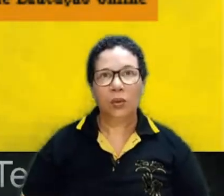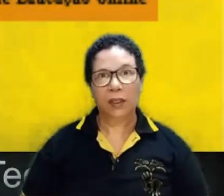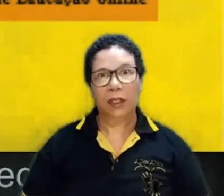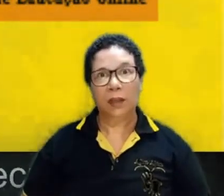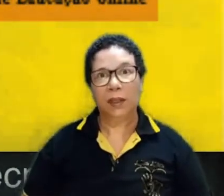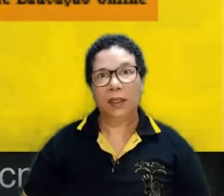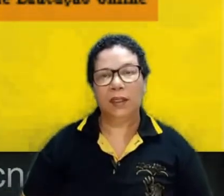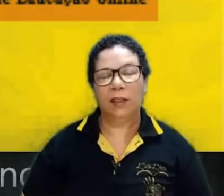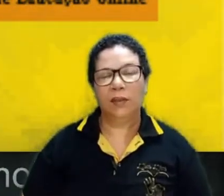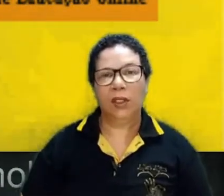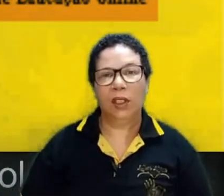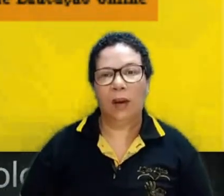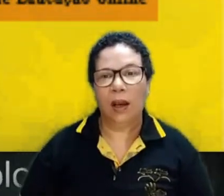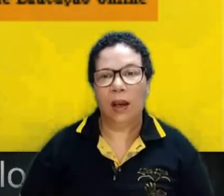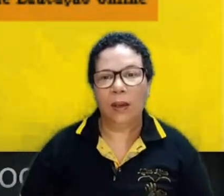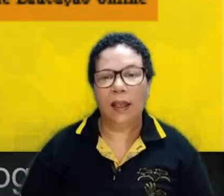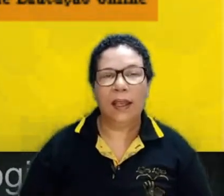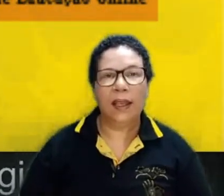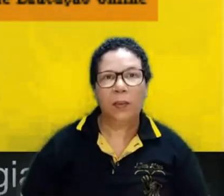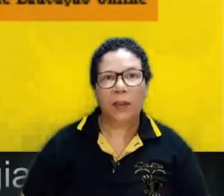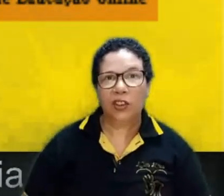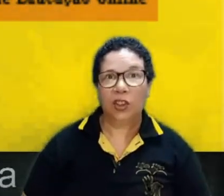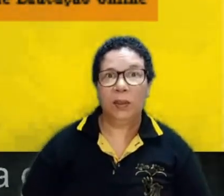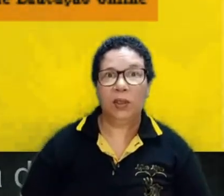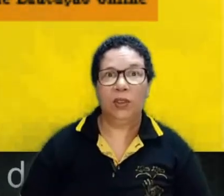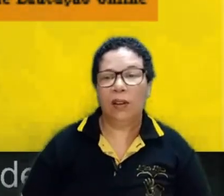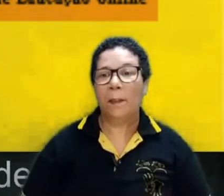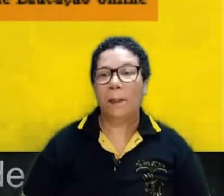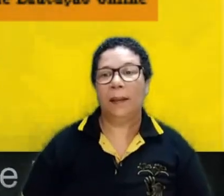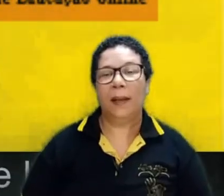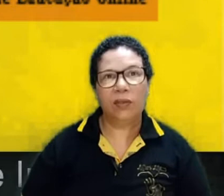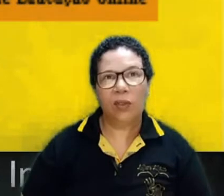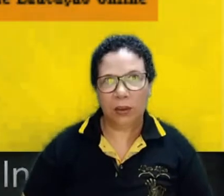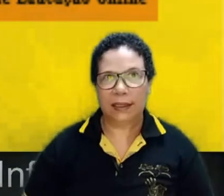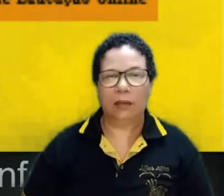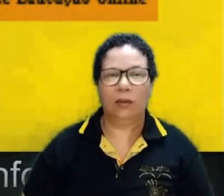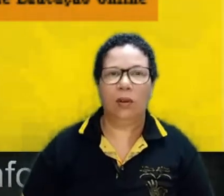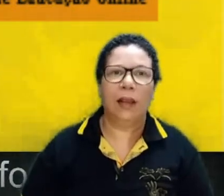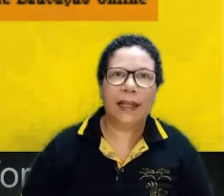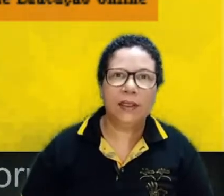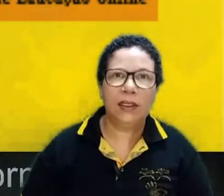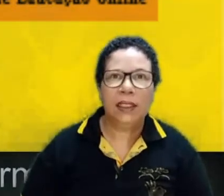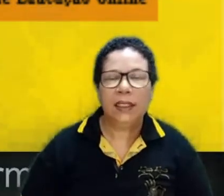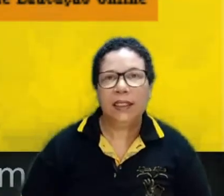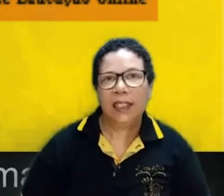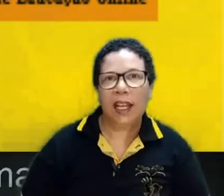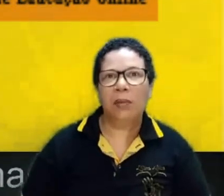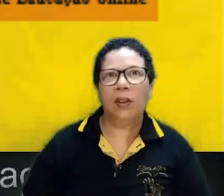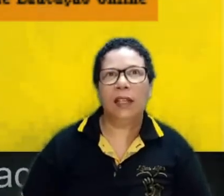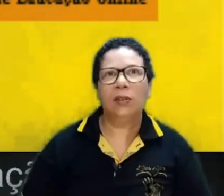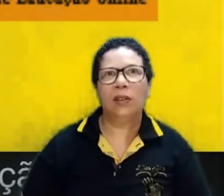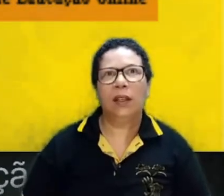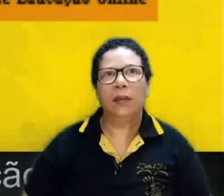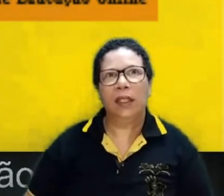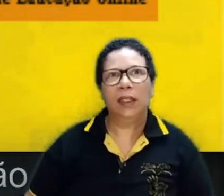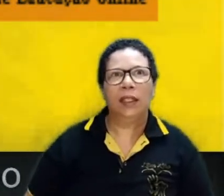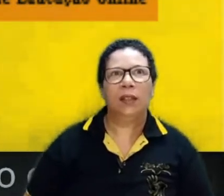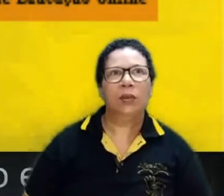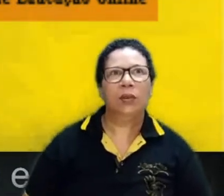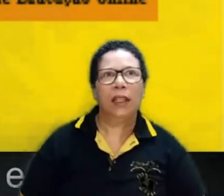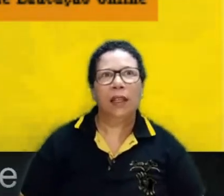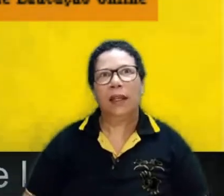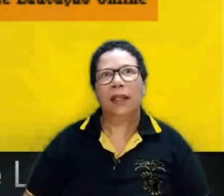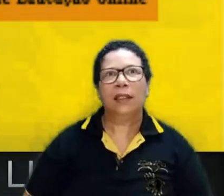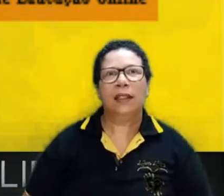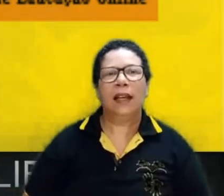O tema desta videoaula é o planejamento de aula para plataformas de educação online e será abordado também